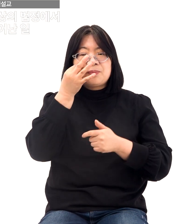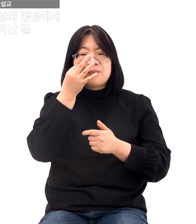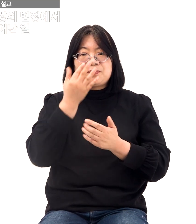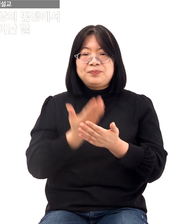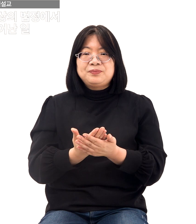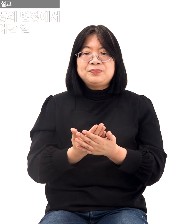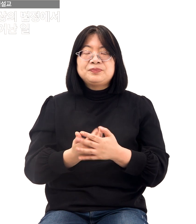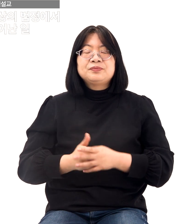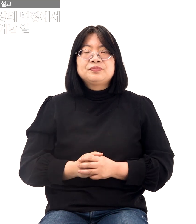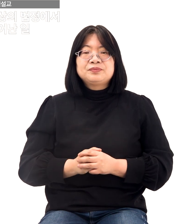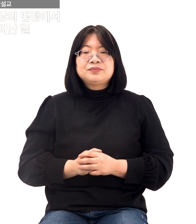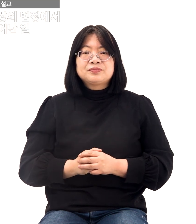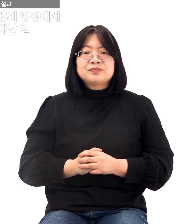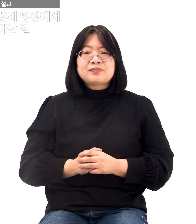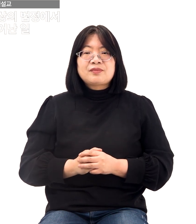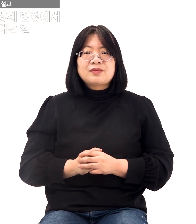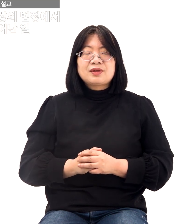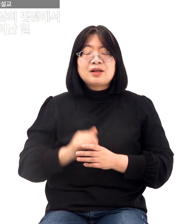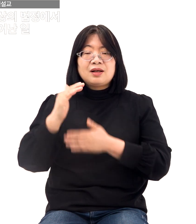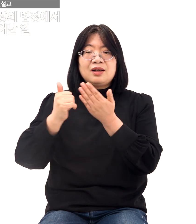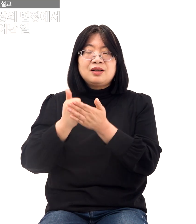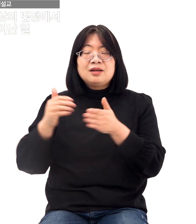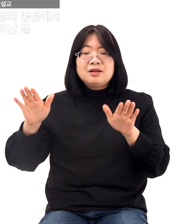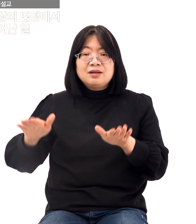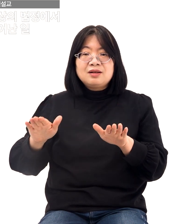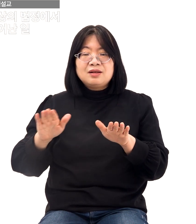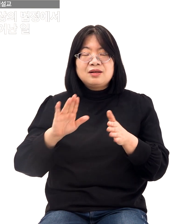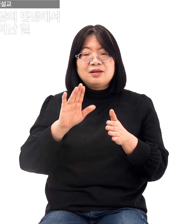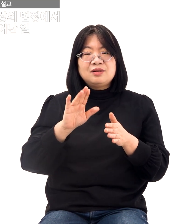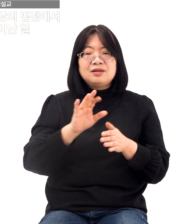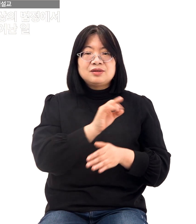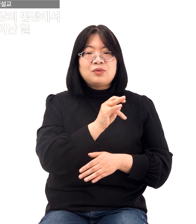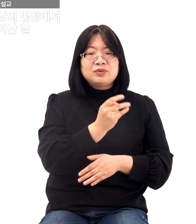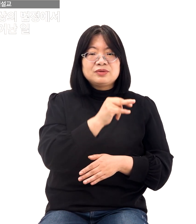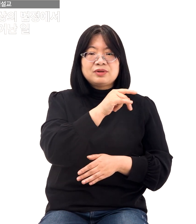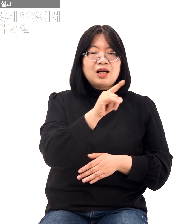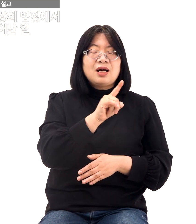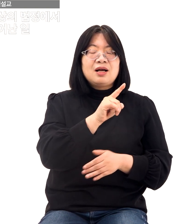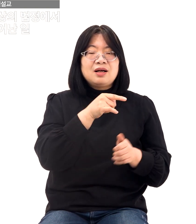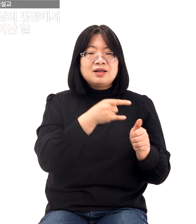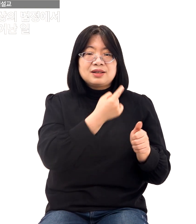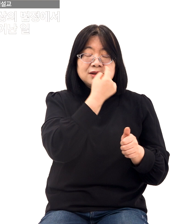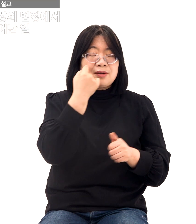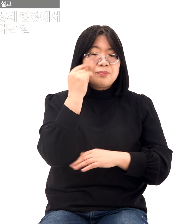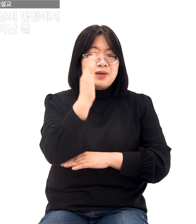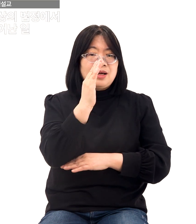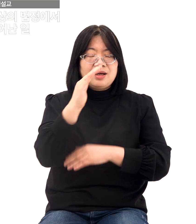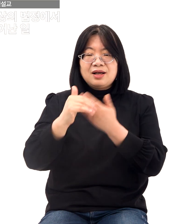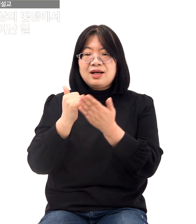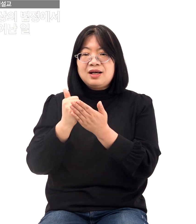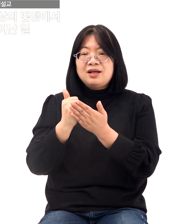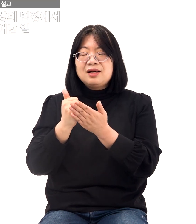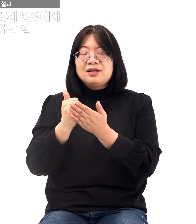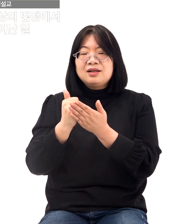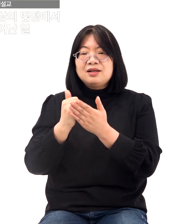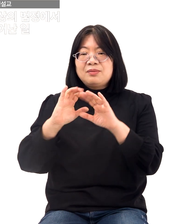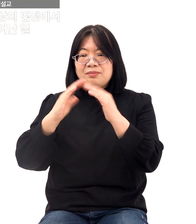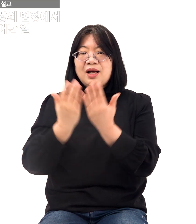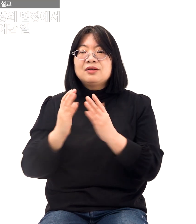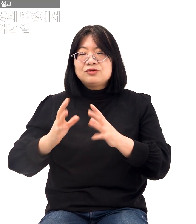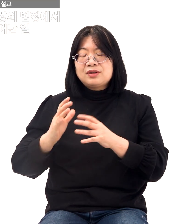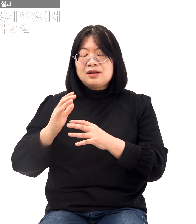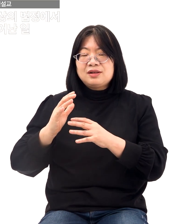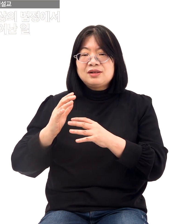넘어갑니다. 여호와의 천사가 여호수아에게 증언하여 이르되 만군의 여호와의 말씀에 네가